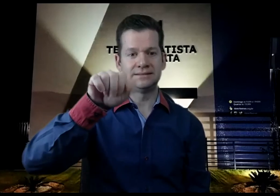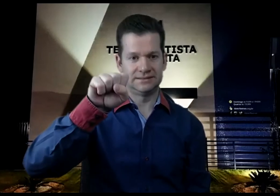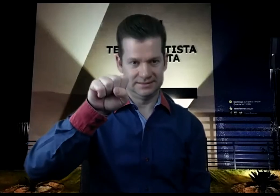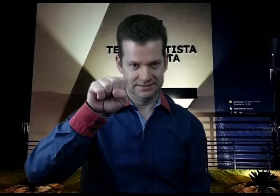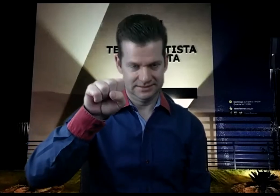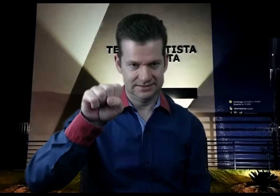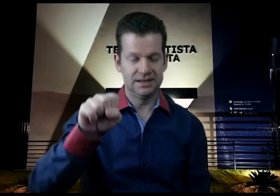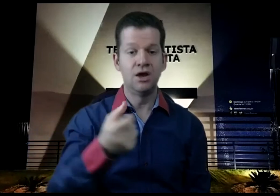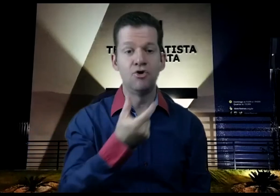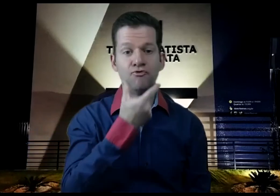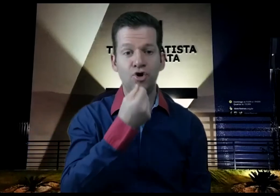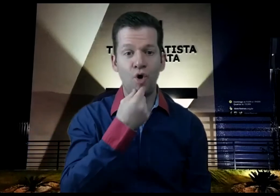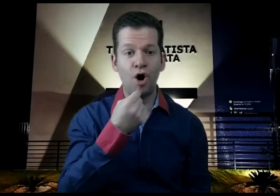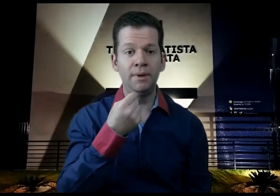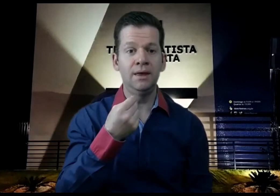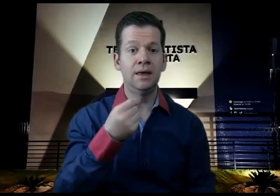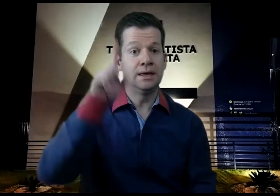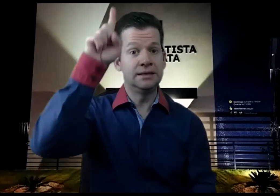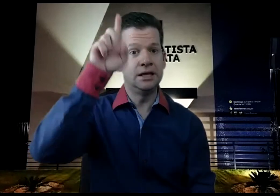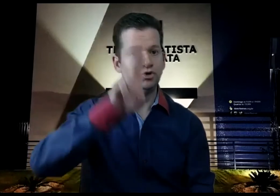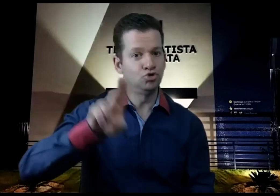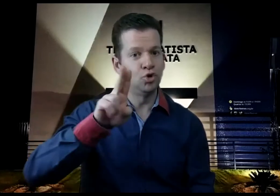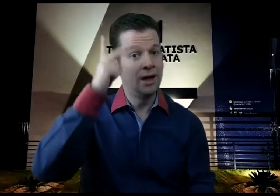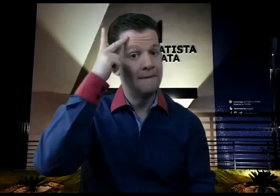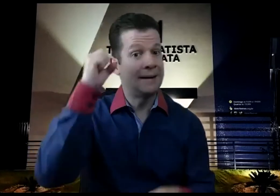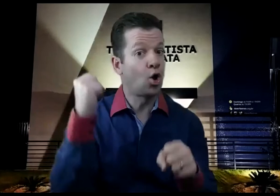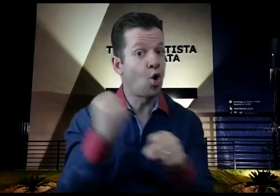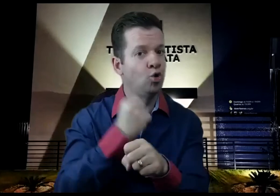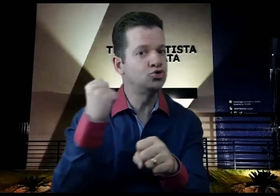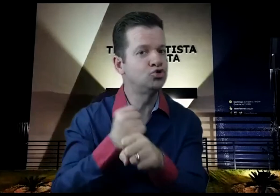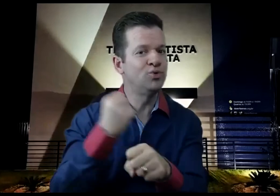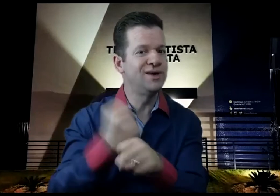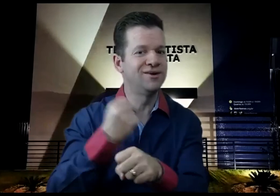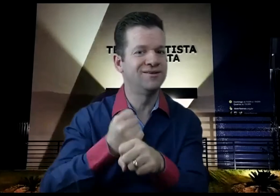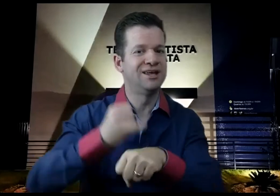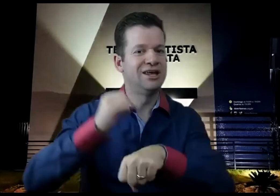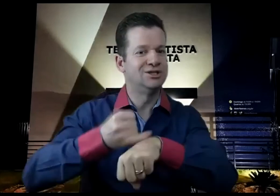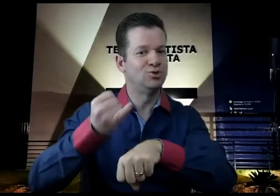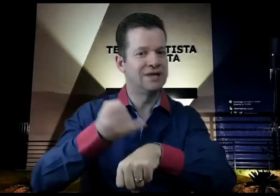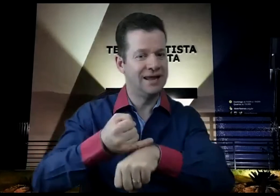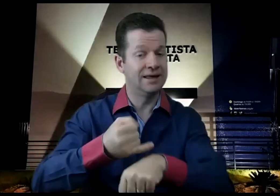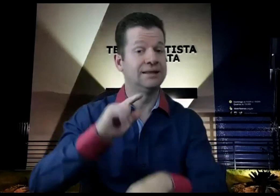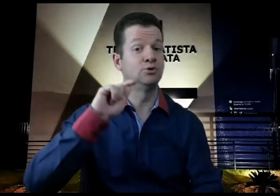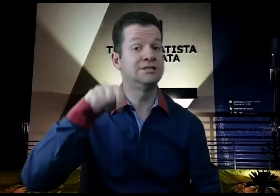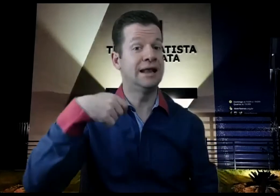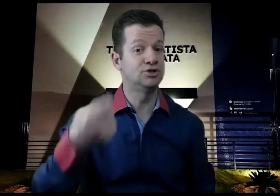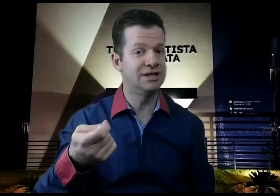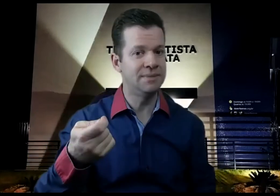Neemias. Foi um homem que Deus usou para construir Jerusalém. Então, o sinal de